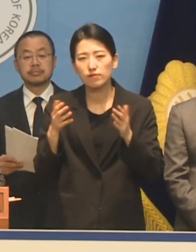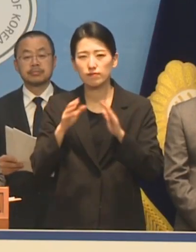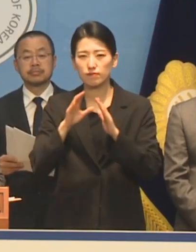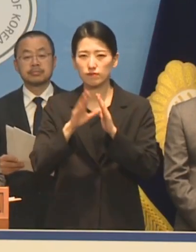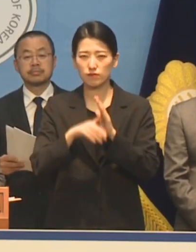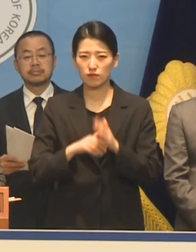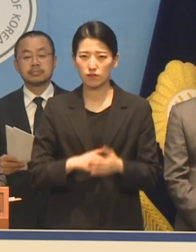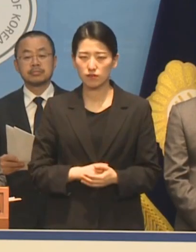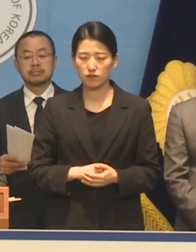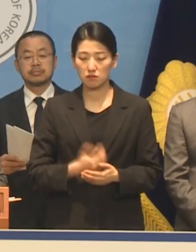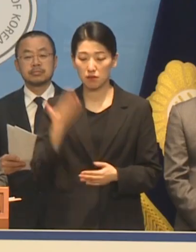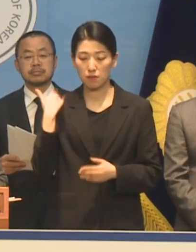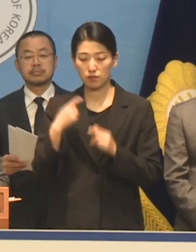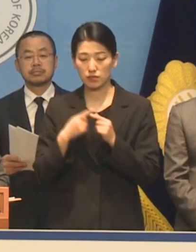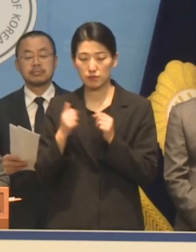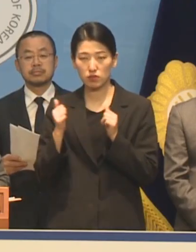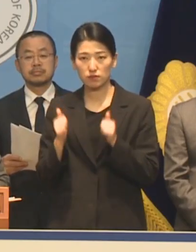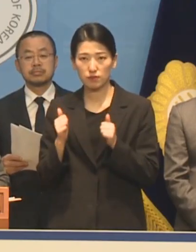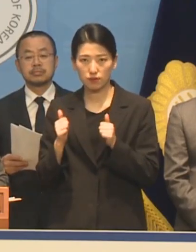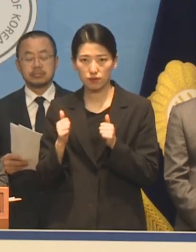성남 지원 1심에서 받았던